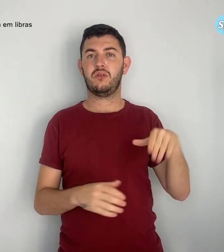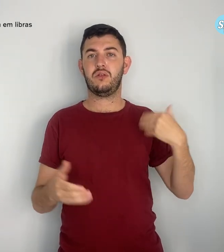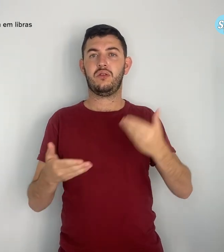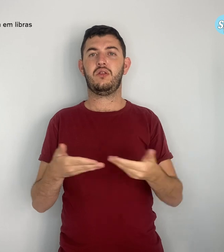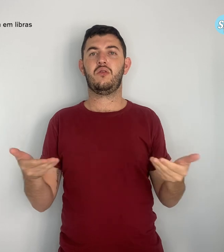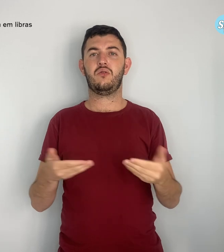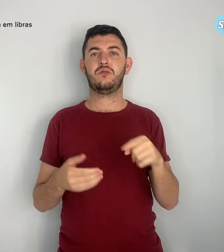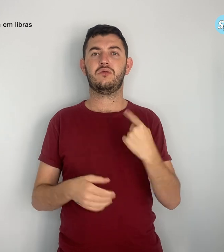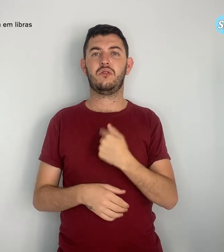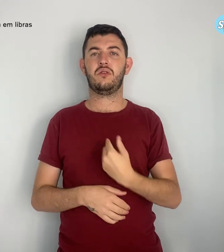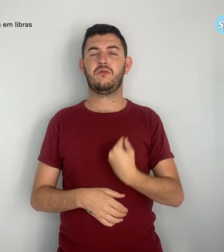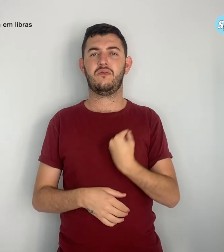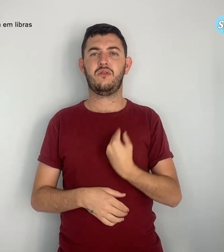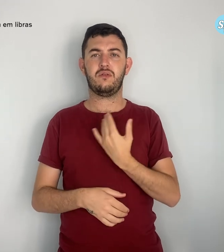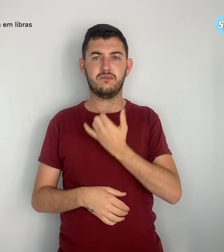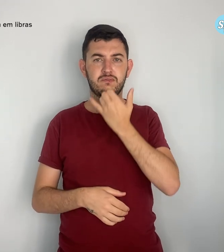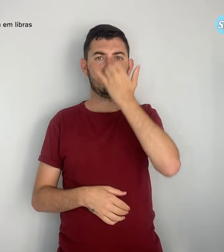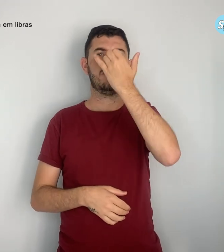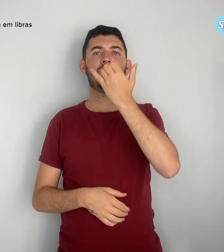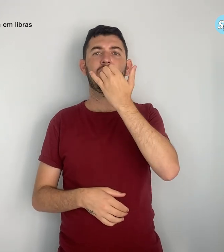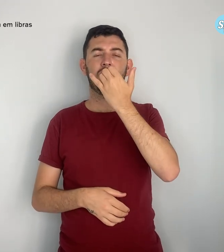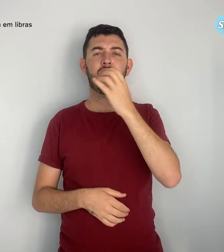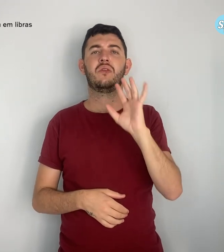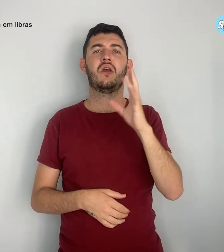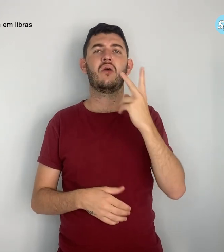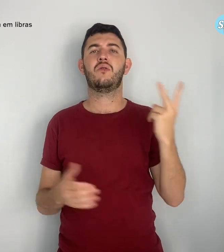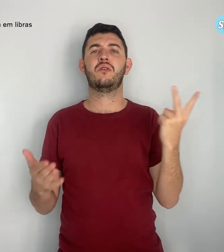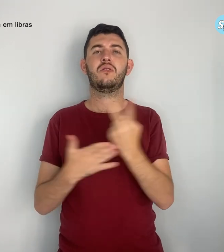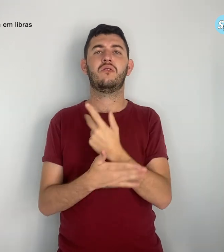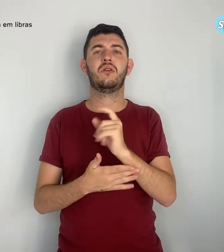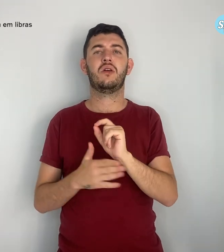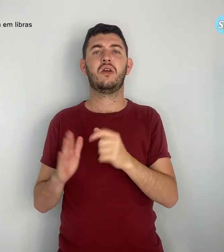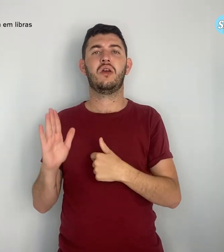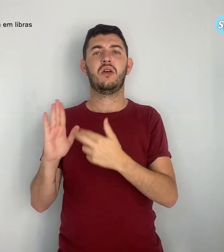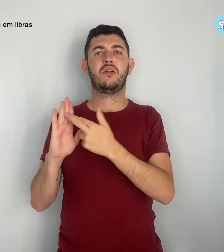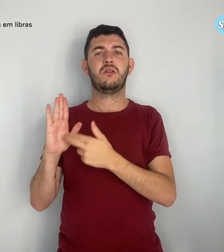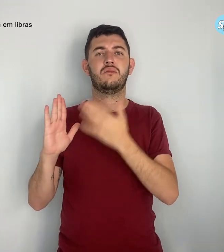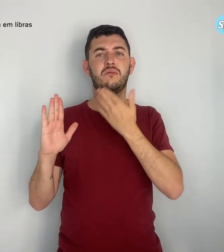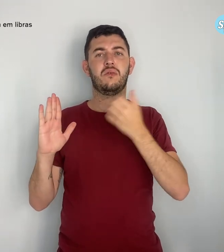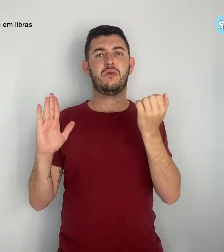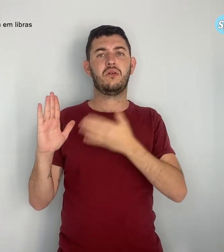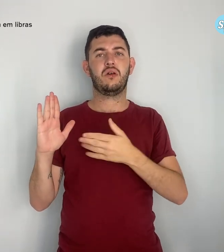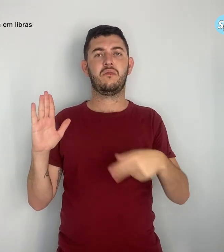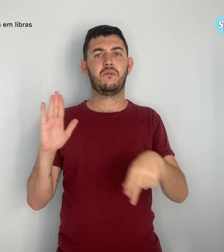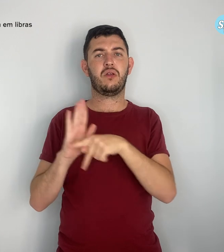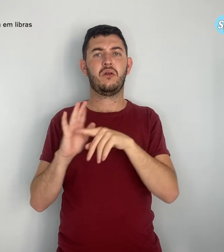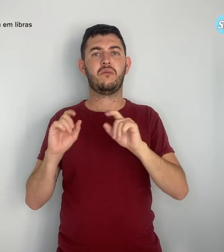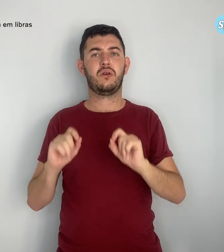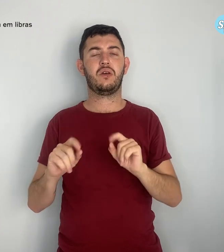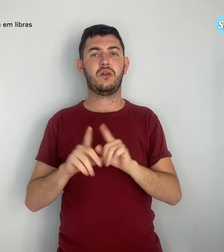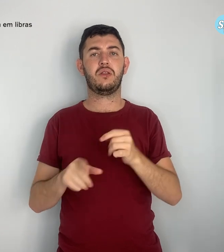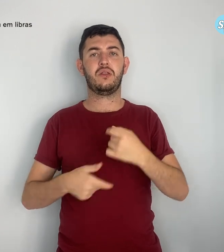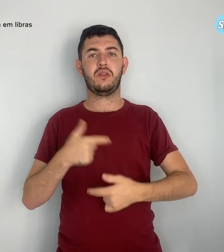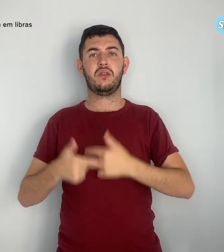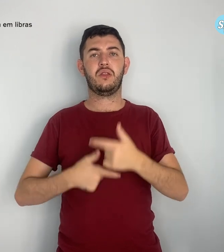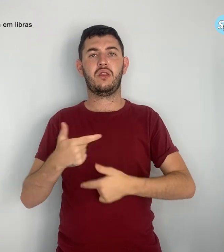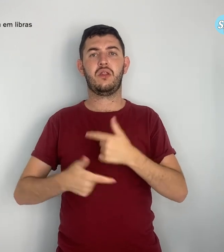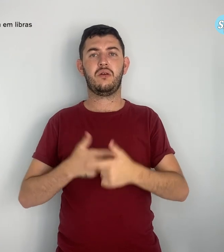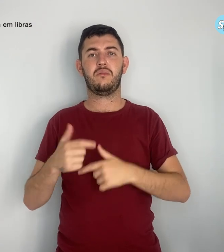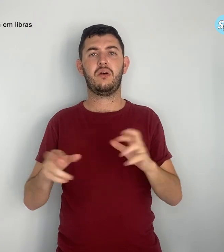trágico ciclo de desregulamentação das relações de trabalho, amordaçamento da justiça